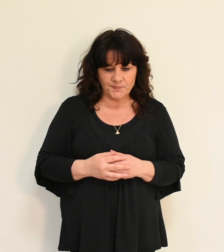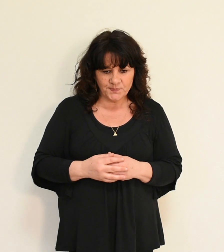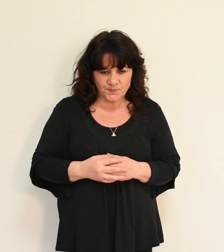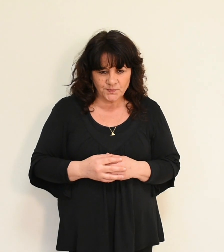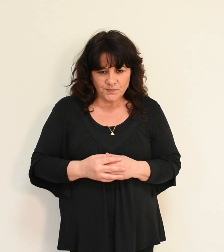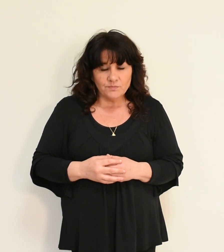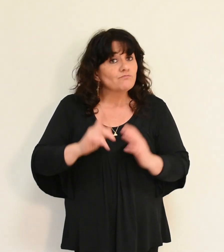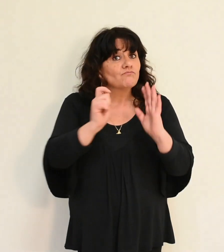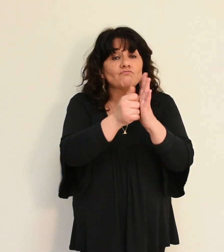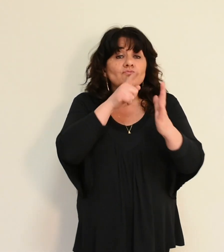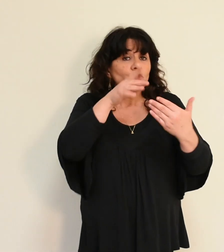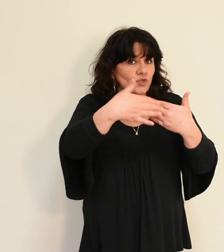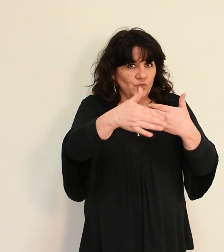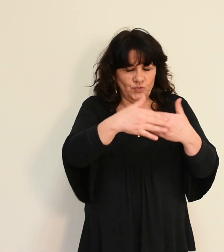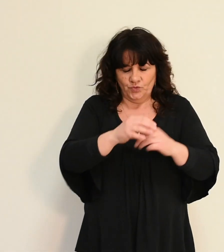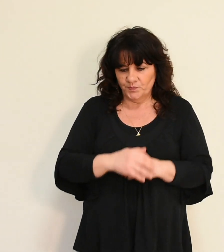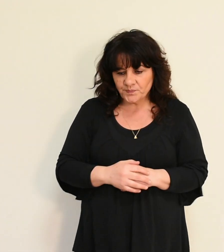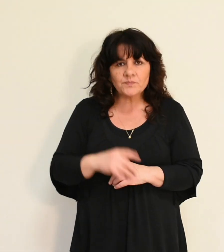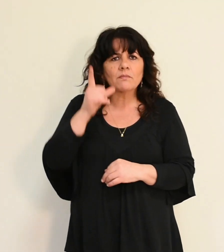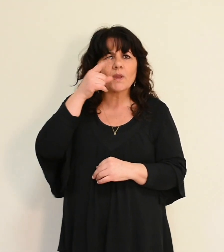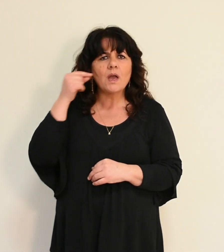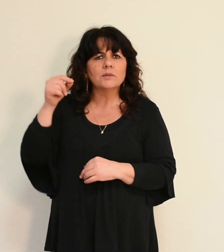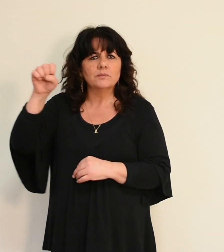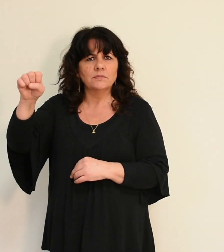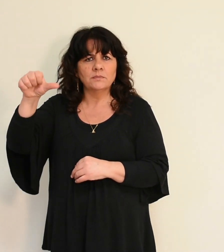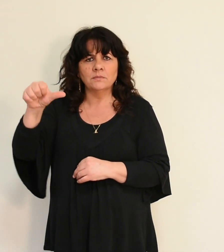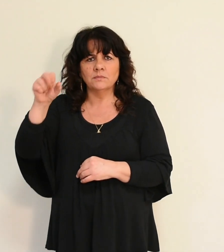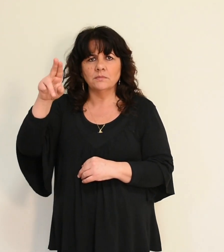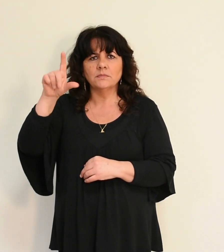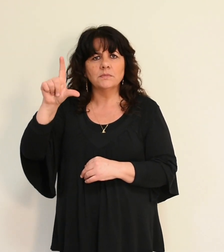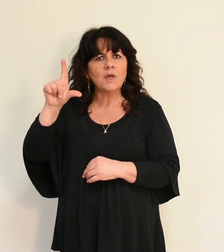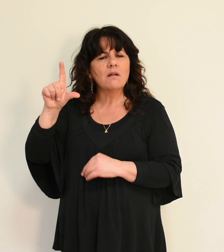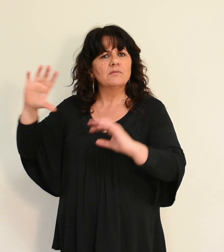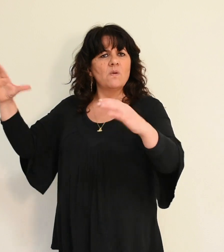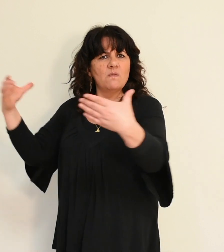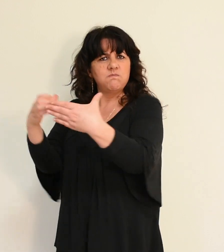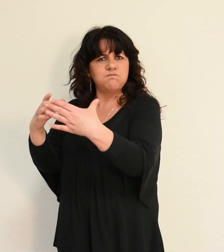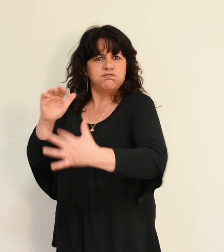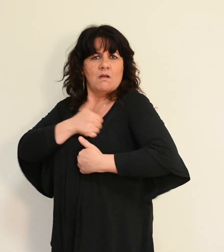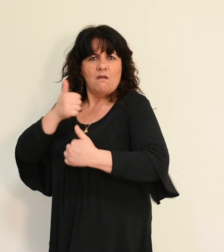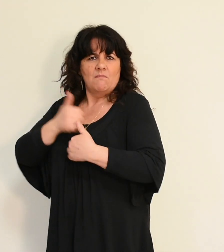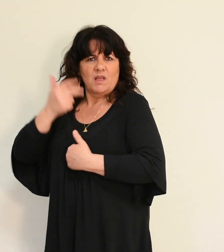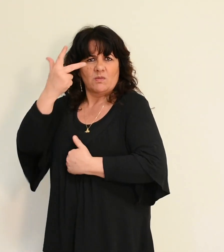En ces jours-là, Saül se mit en route. Il descendit vers le désert de Sif avec 3000